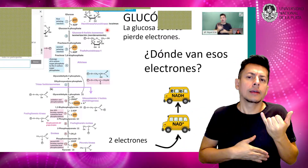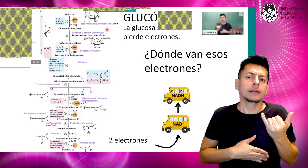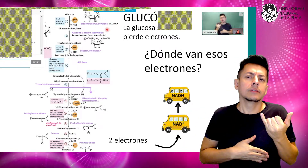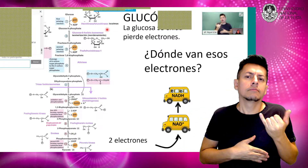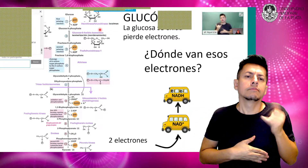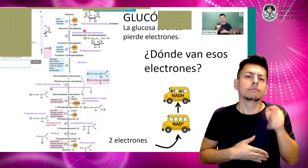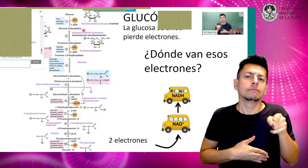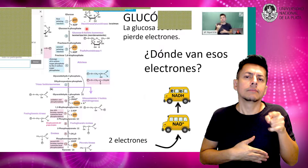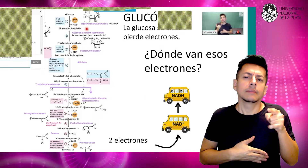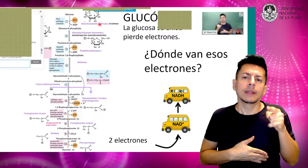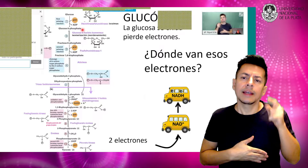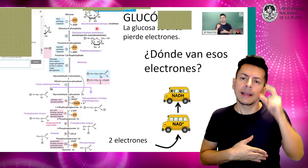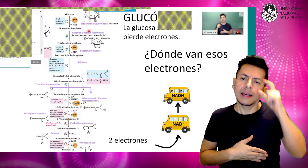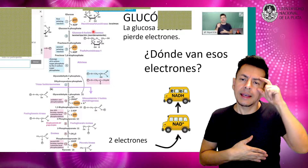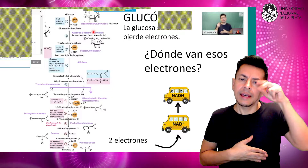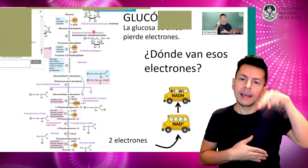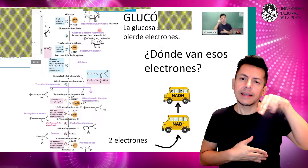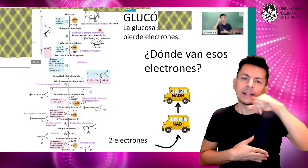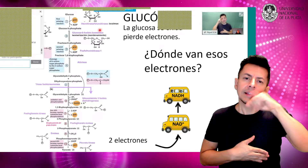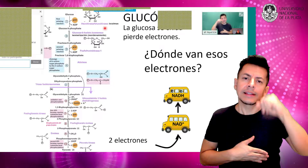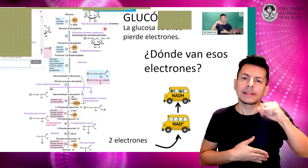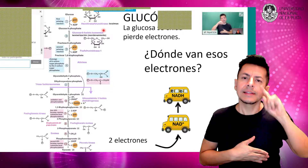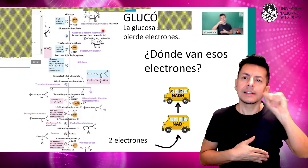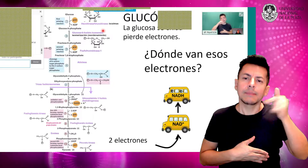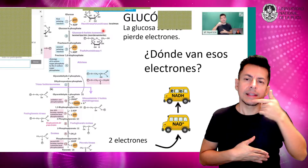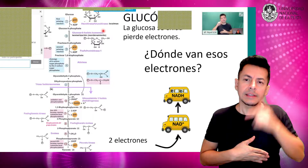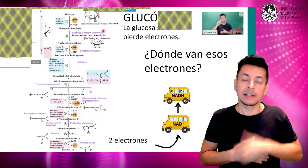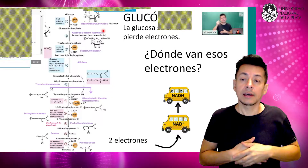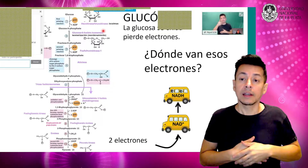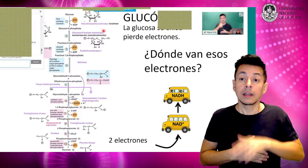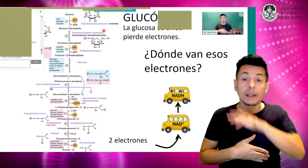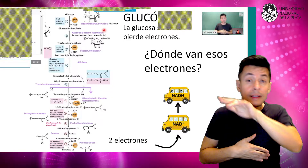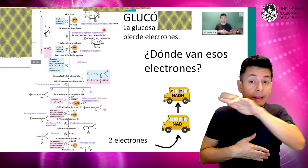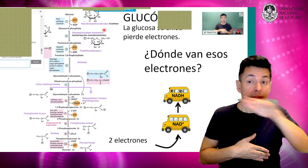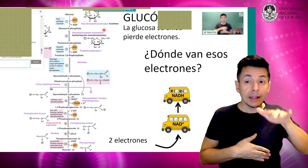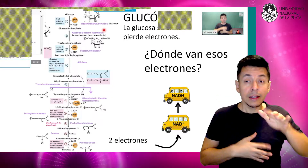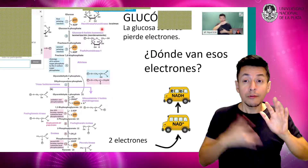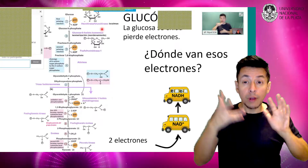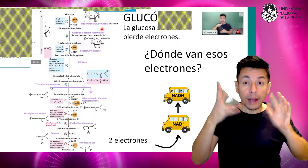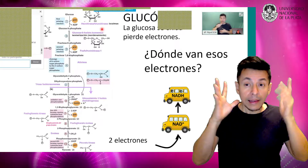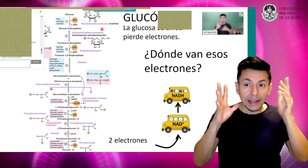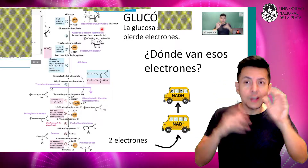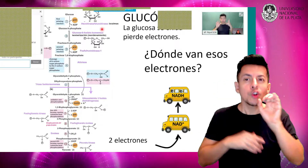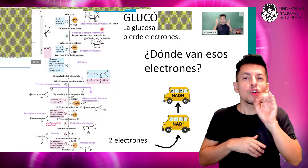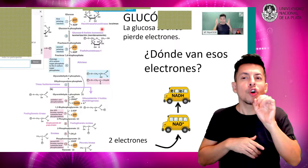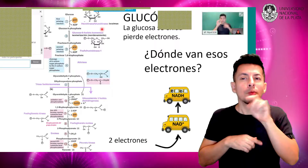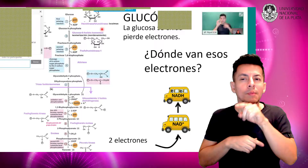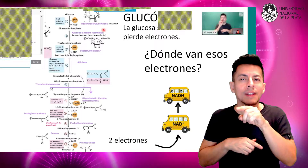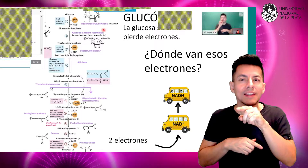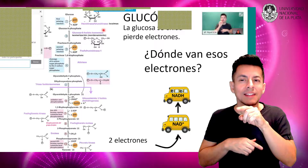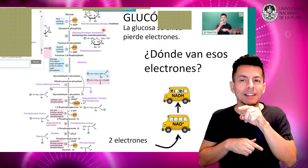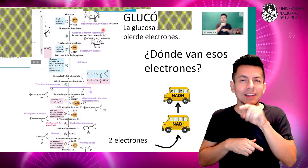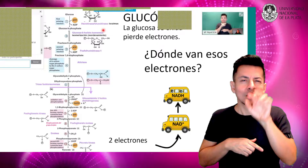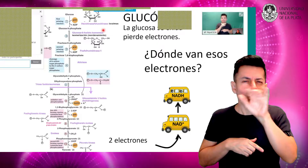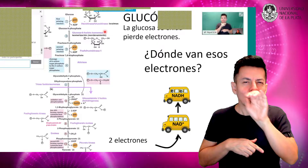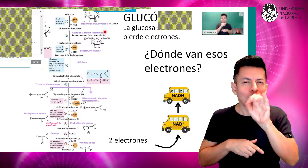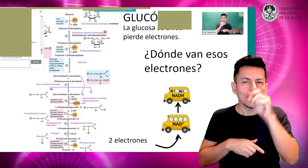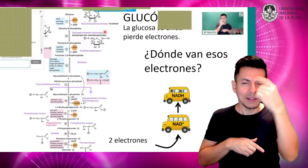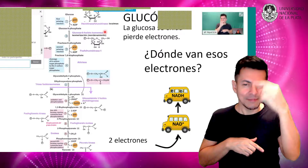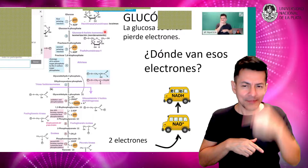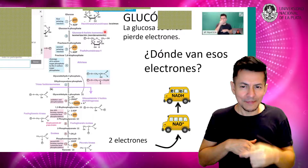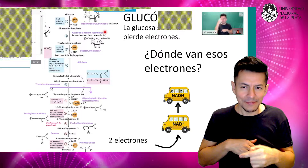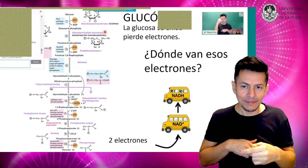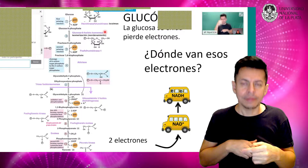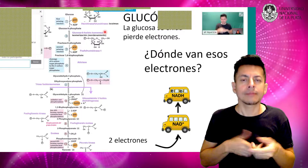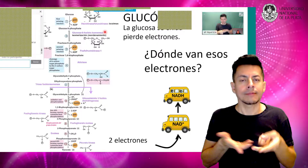enzimas. ¿Sí? En violeta vemos los nombres de esas enzimas que regulan esas reacciones químicas. Otra vez,